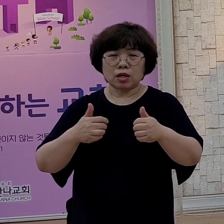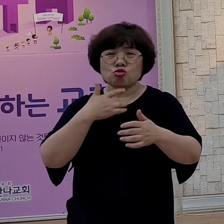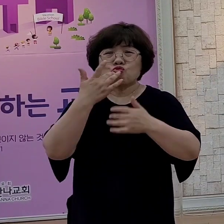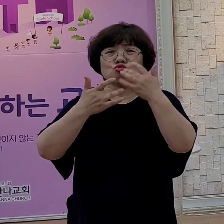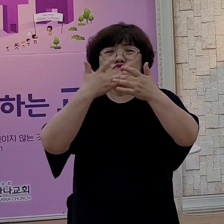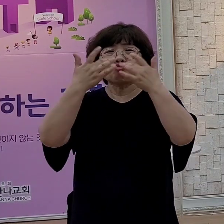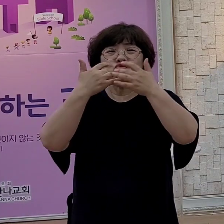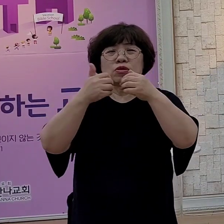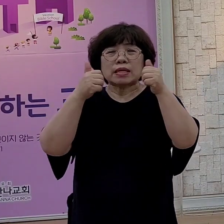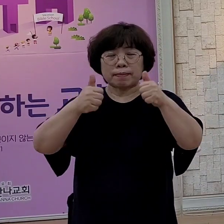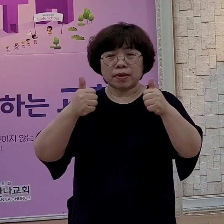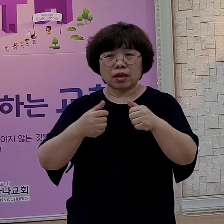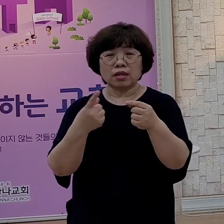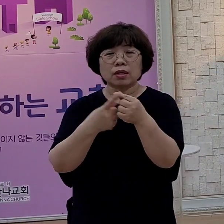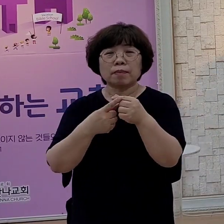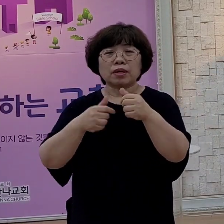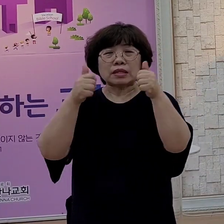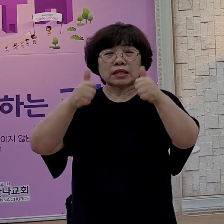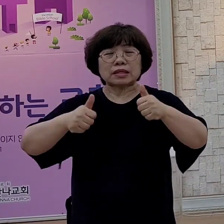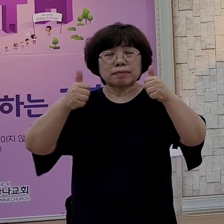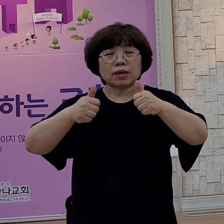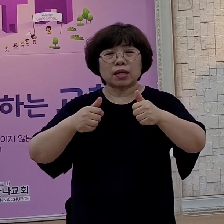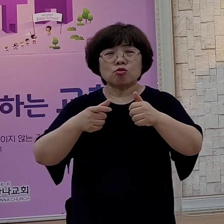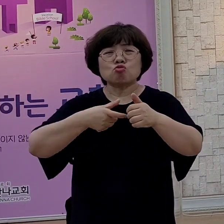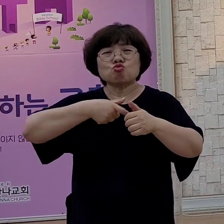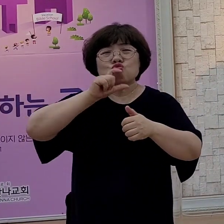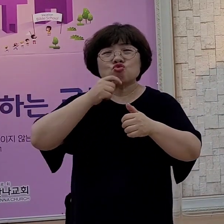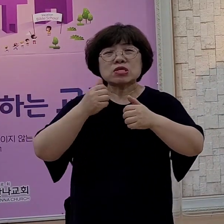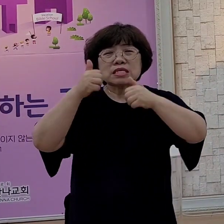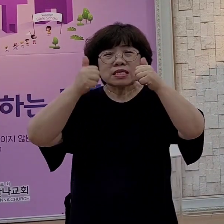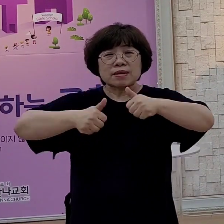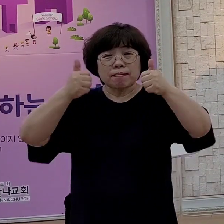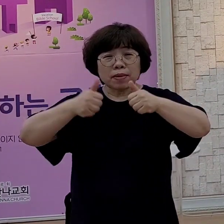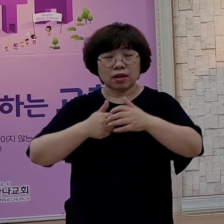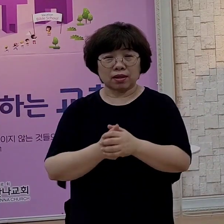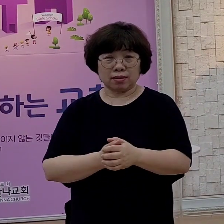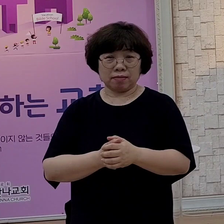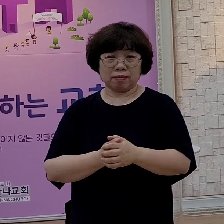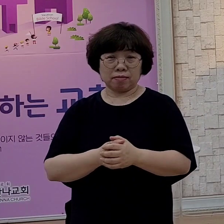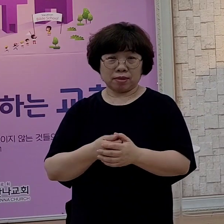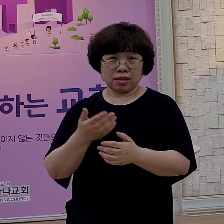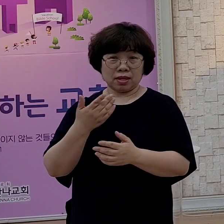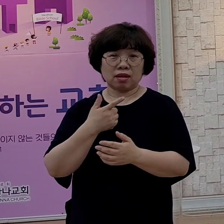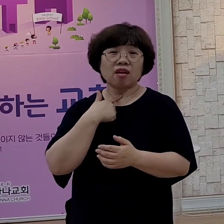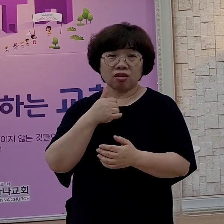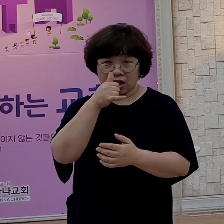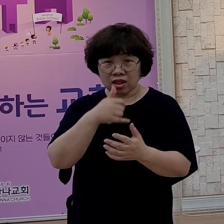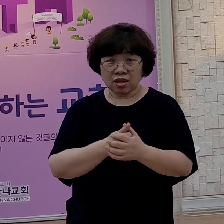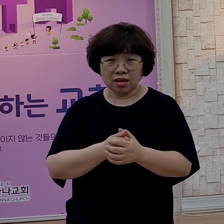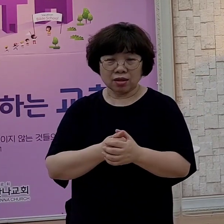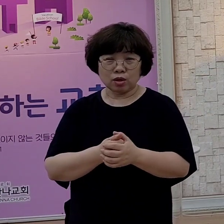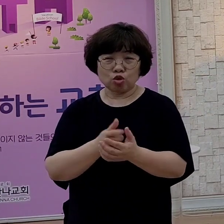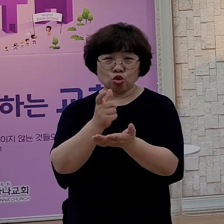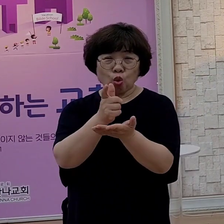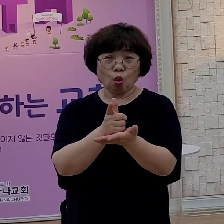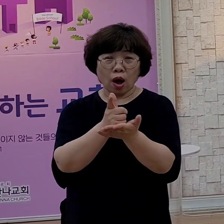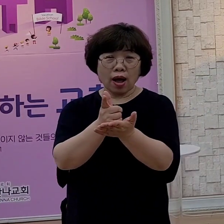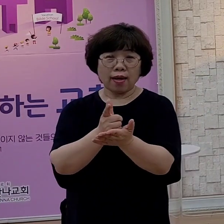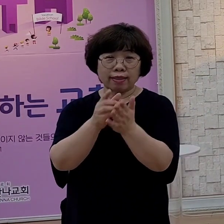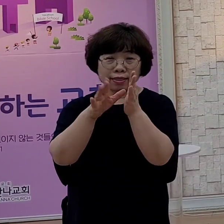불로 심판하는데 하나님이 한번 심판하신 때가 있는데 그때는 뭘로 심판하셨어요? 물로 심판하실 때가